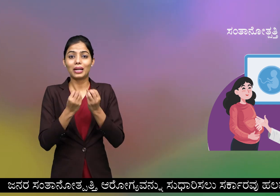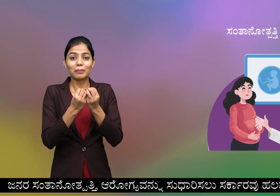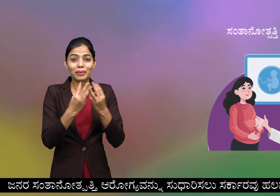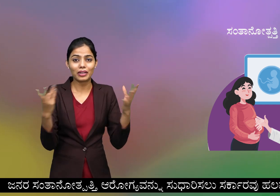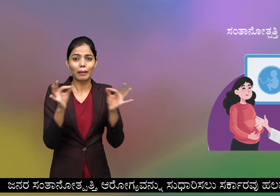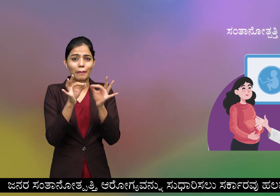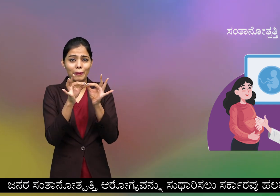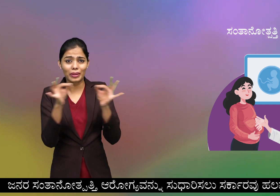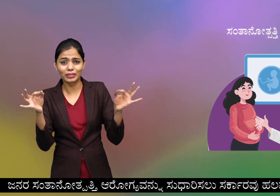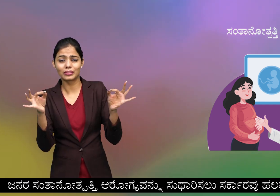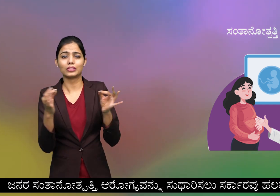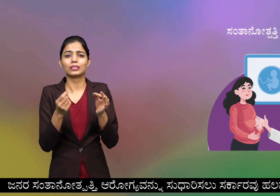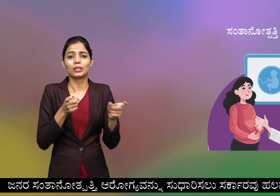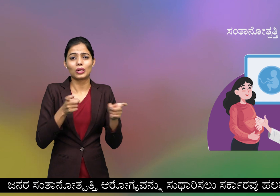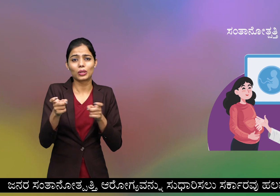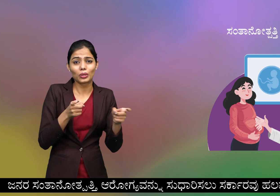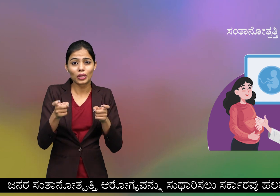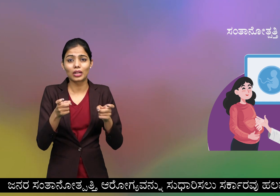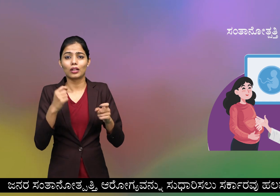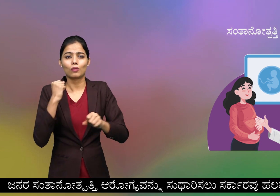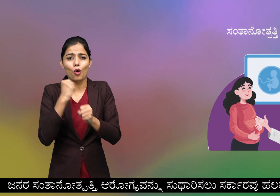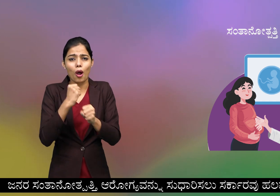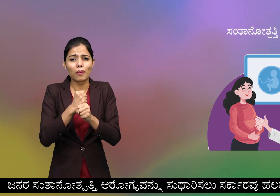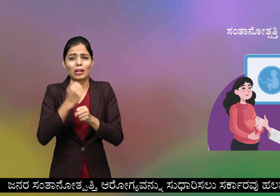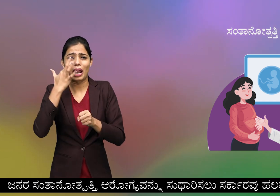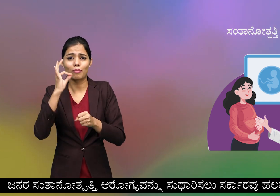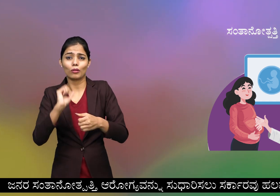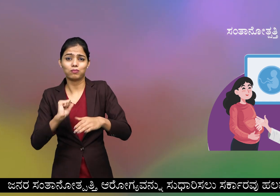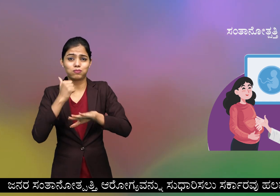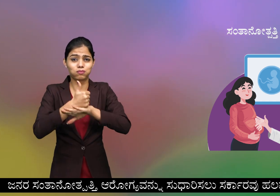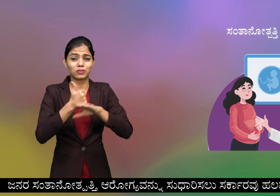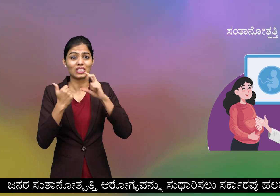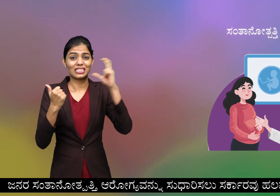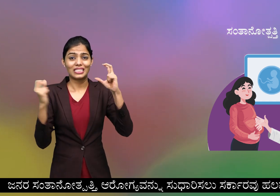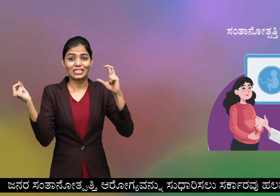ಜನರು ಸಂತಾನೋತ್ಪತ್ತಿ ಆರೋಗ್ಯವನ್ನ ಸುಧಾರಿಸಲು ಸರ್ಕಾರವು ಹಲವಾರು ಕ್ರಮಗಳನ್ನ ಕೈಗೊಂಡಿದೆ.